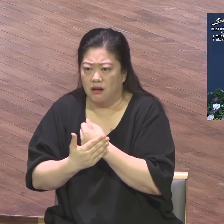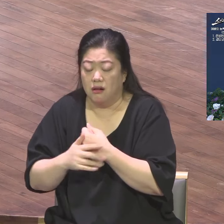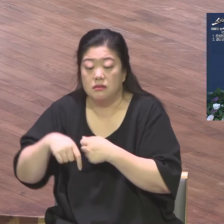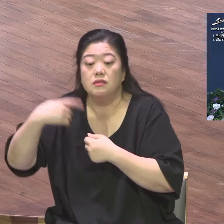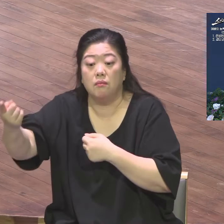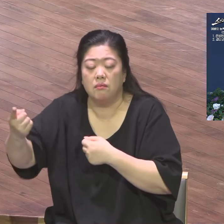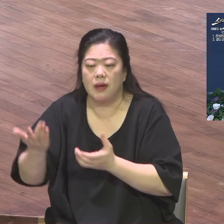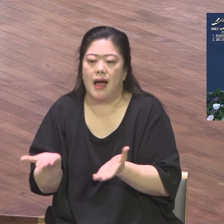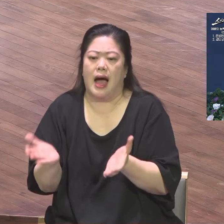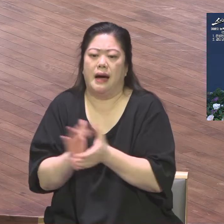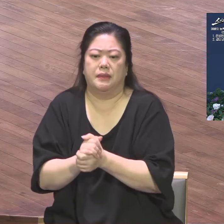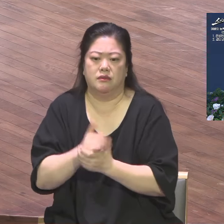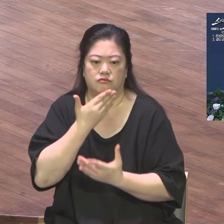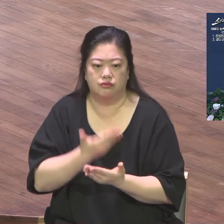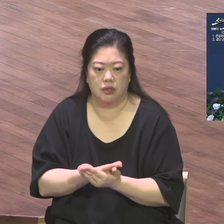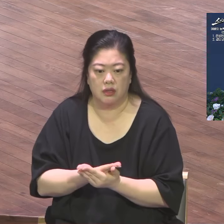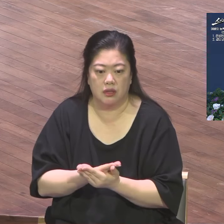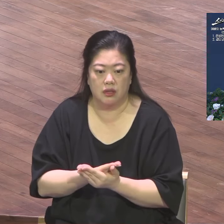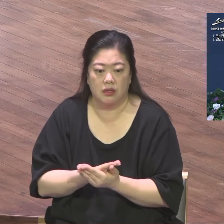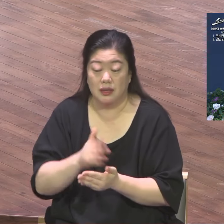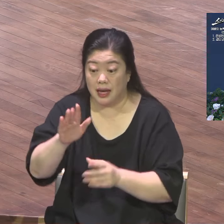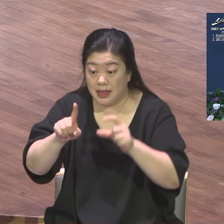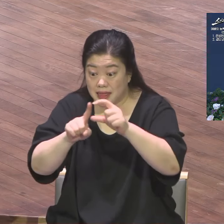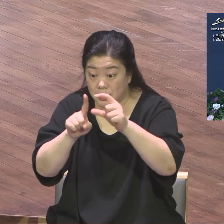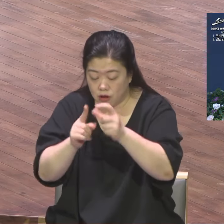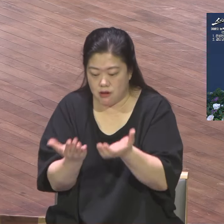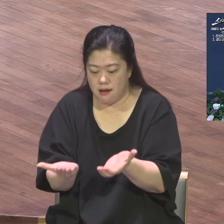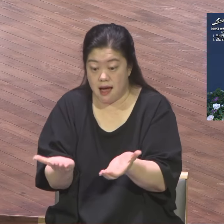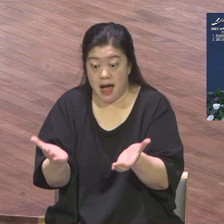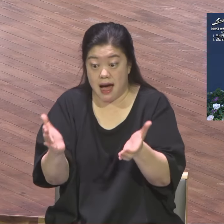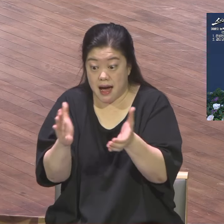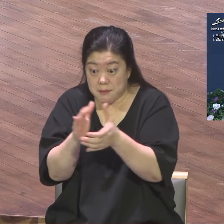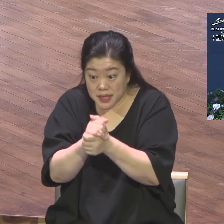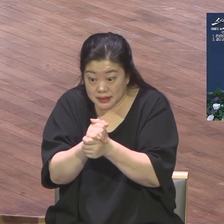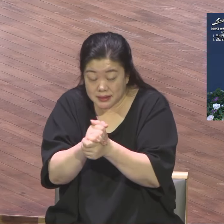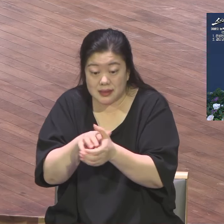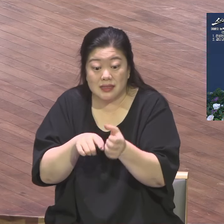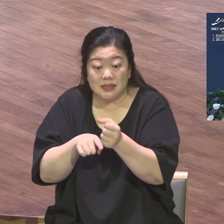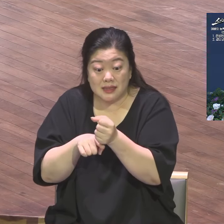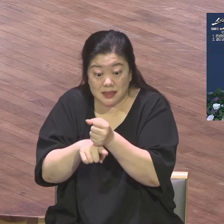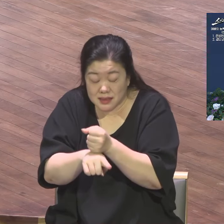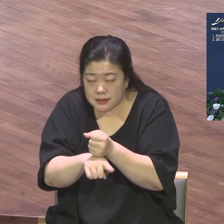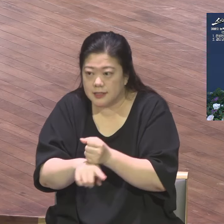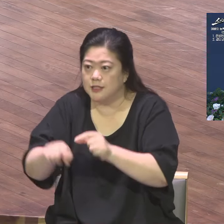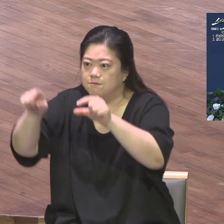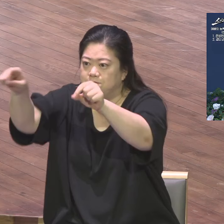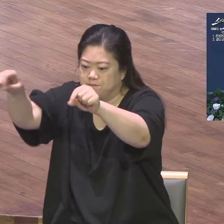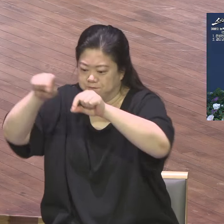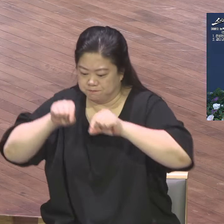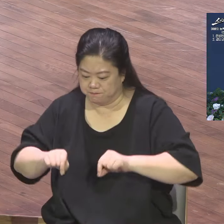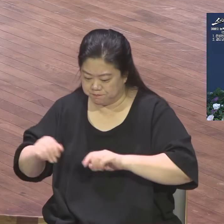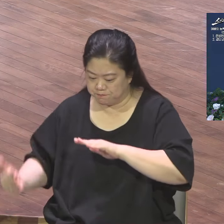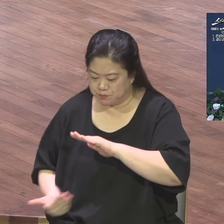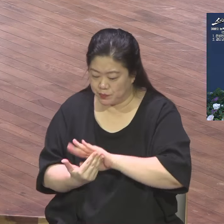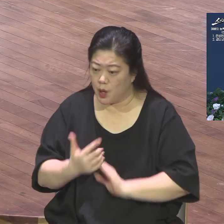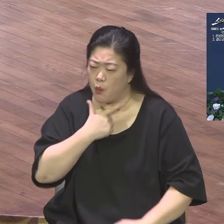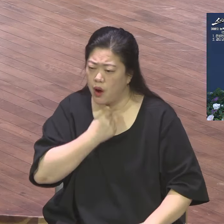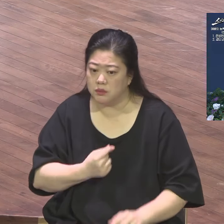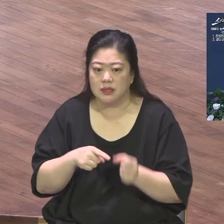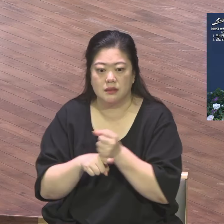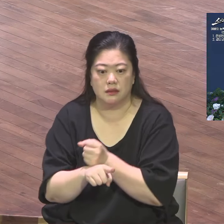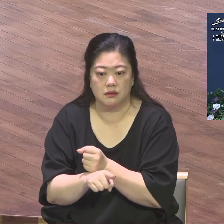바랍니다. 아멘 뜻은요. 나에게 그대로 되기를 원합니다. 그런 뜻이